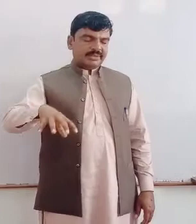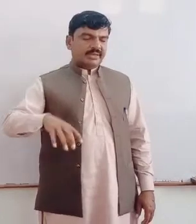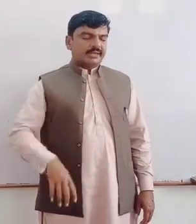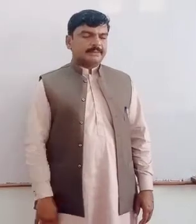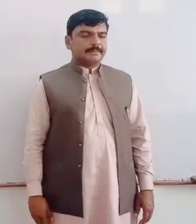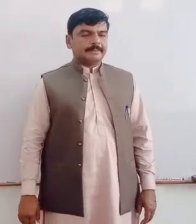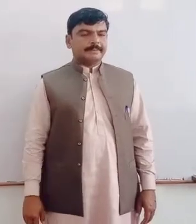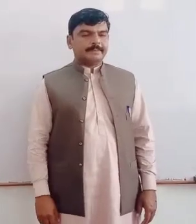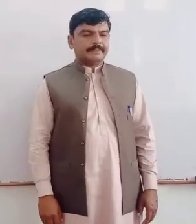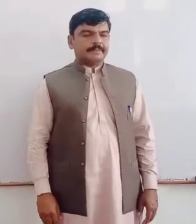कबीला किबला